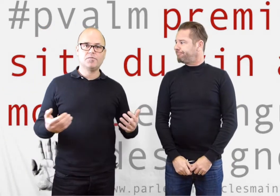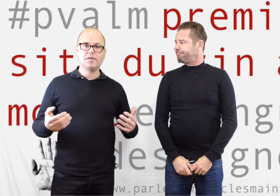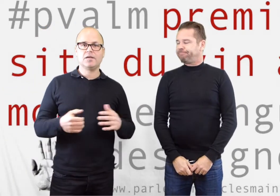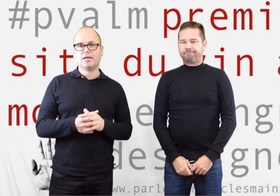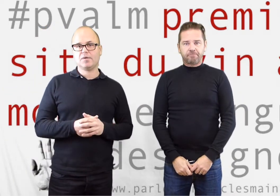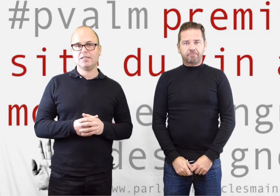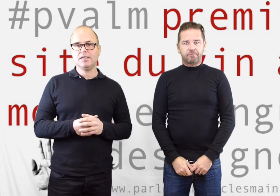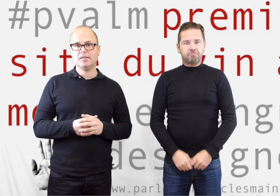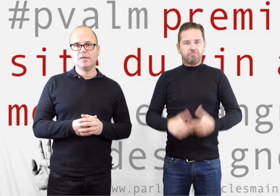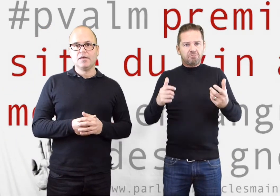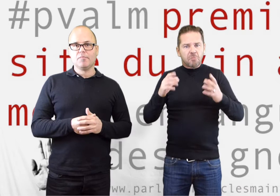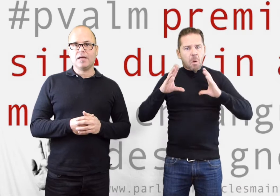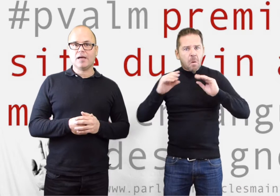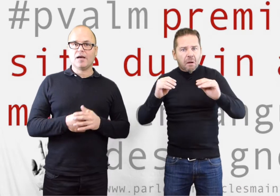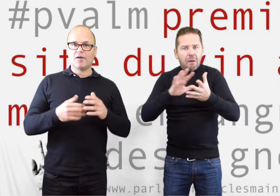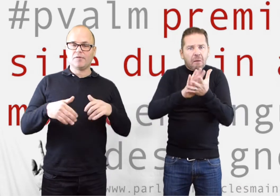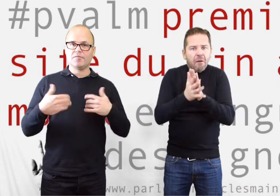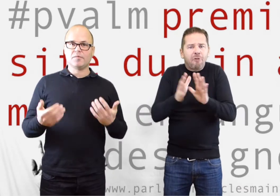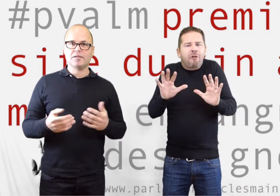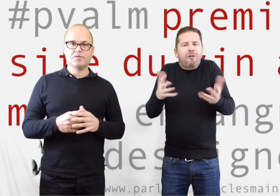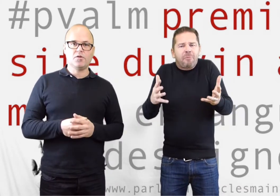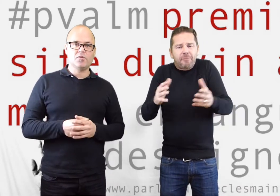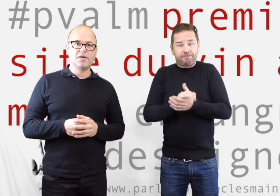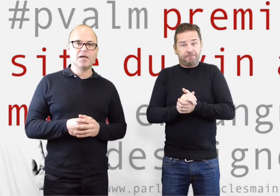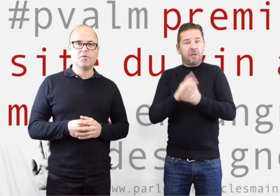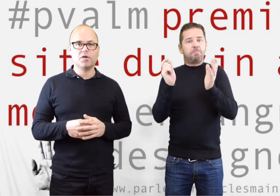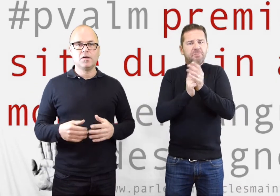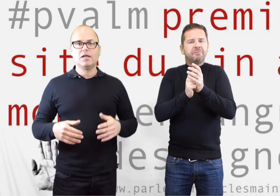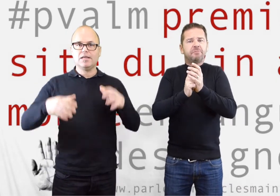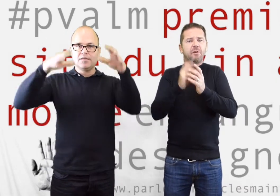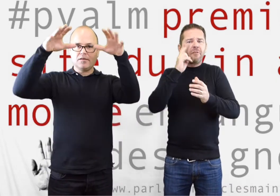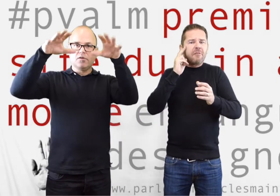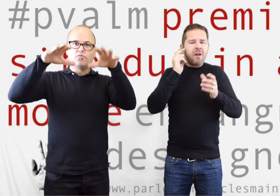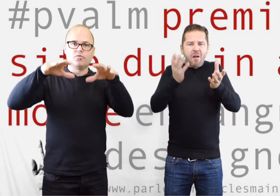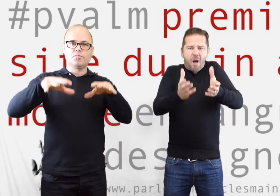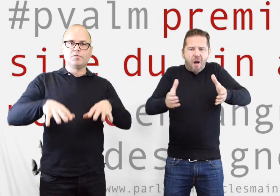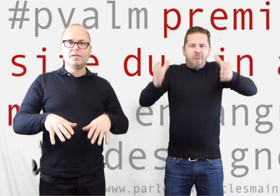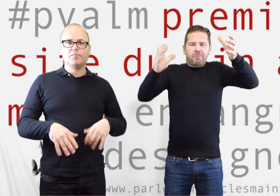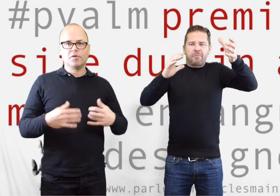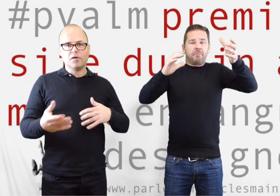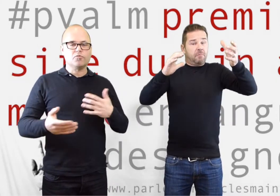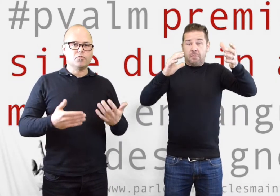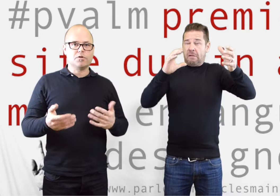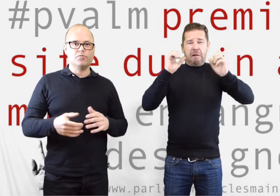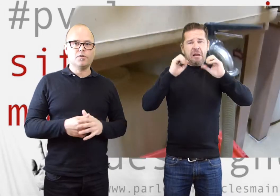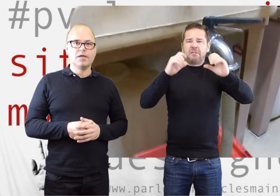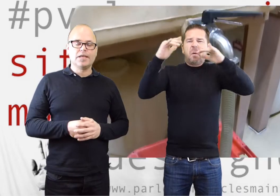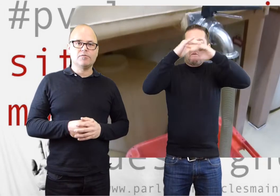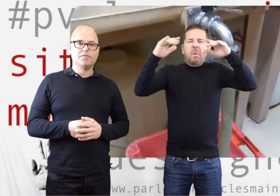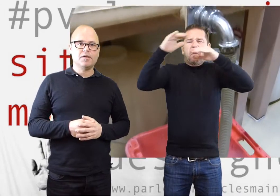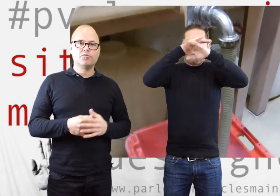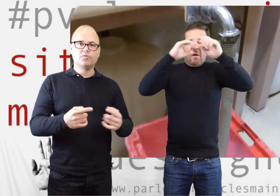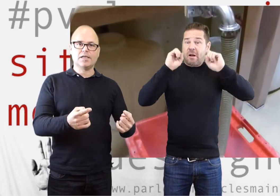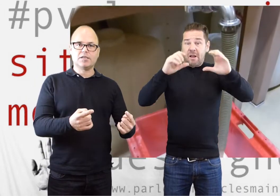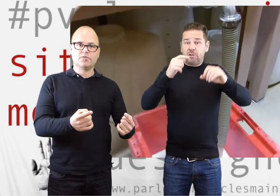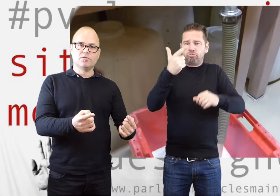Alors comment on fait dans la pratique? Mais en fin de fermentation, on va d'abord laisser tout se poser pendant 2-3 jours et